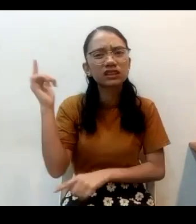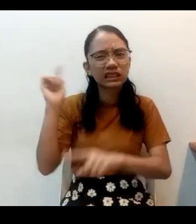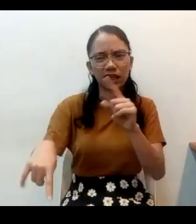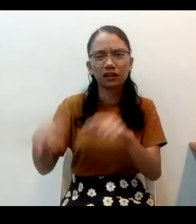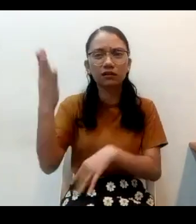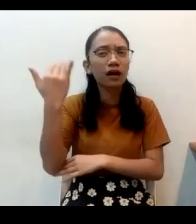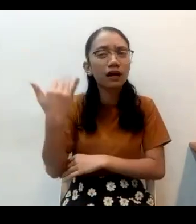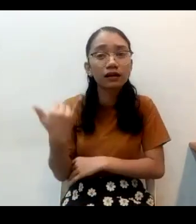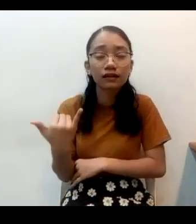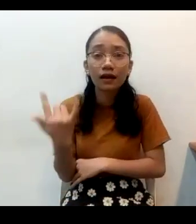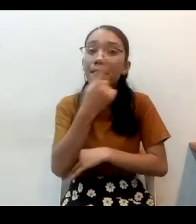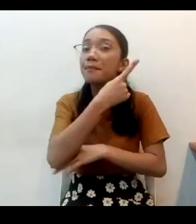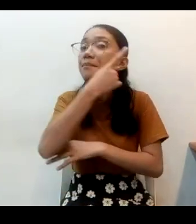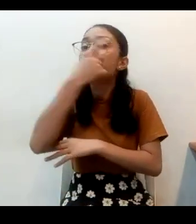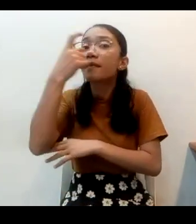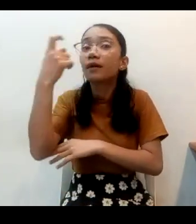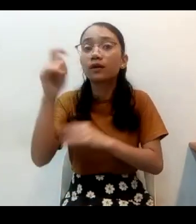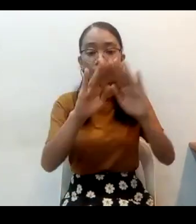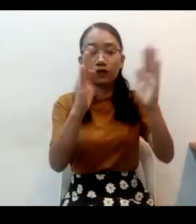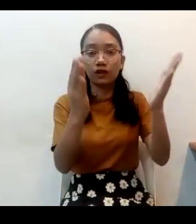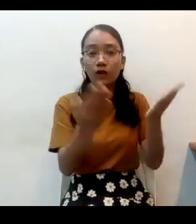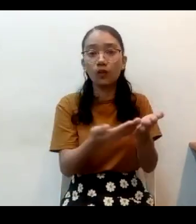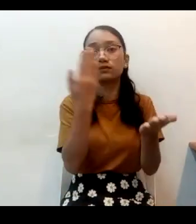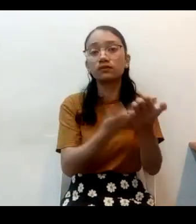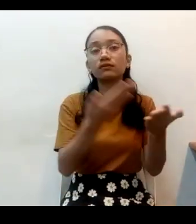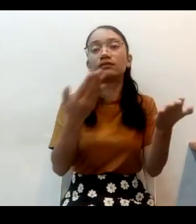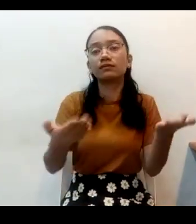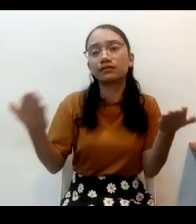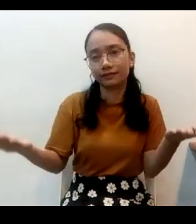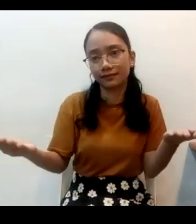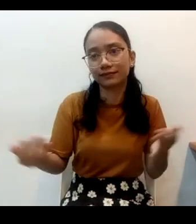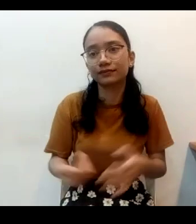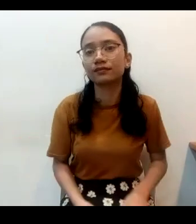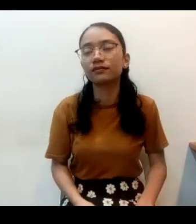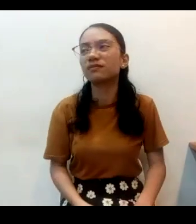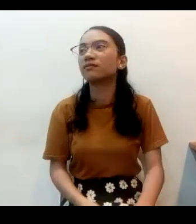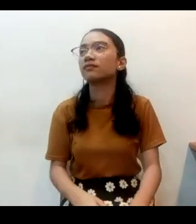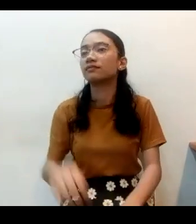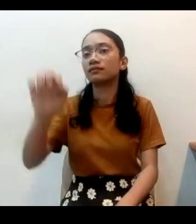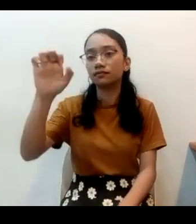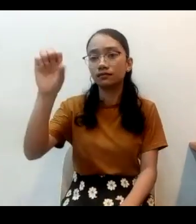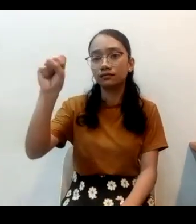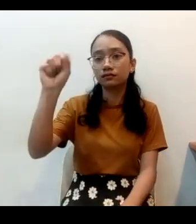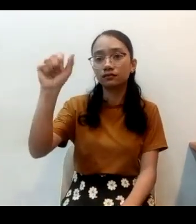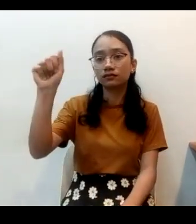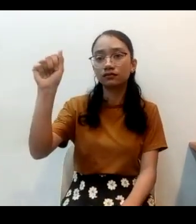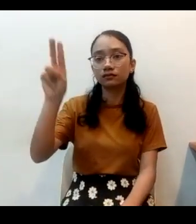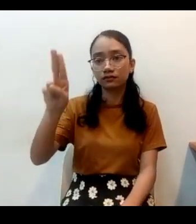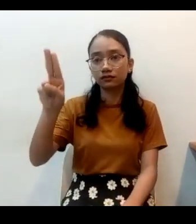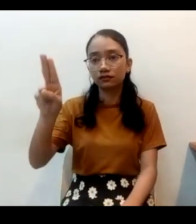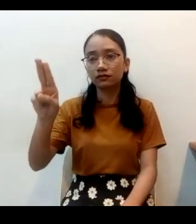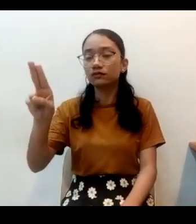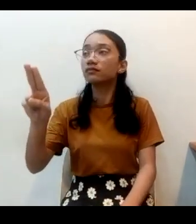ng mga tao? Because of the worldly things. Dahil din sa mga makasanlibutang bagay. Esau sold his birthright because